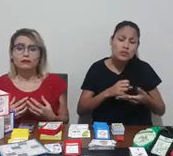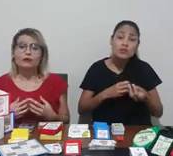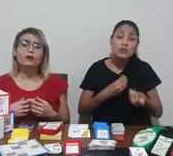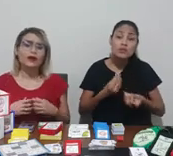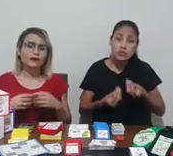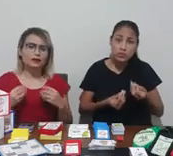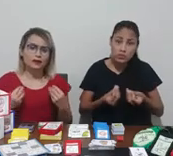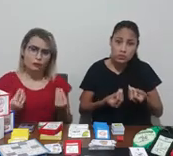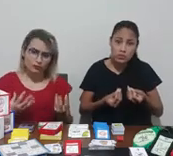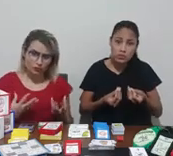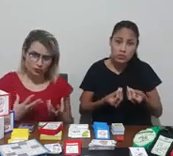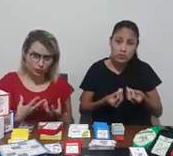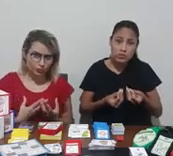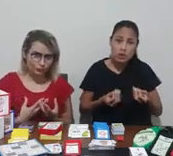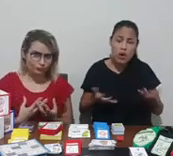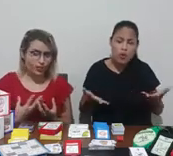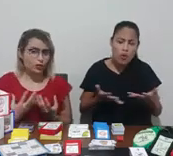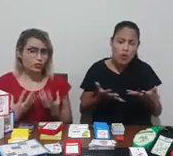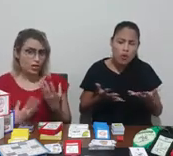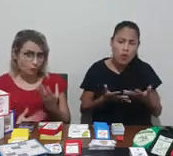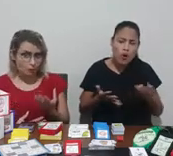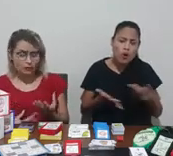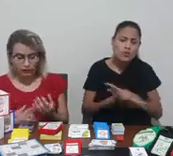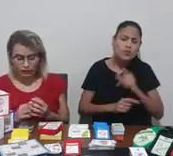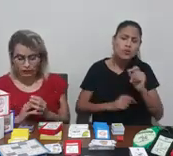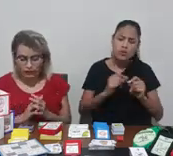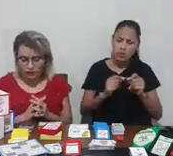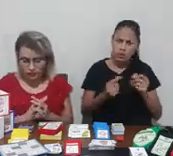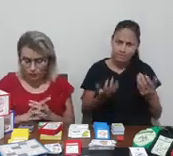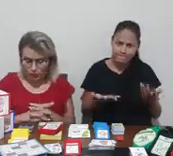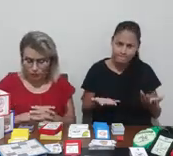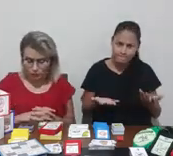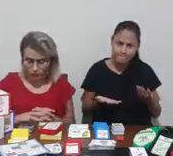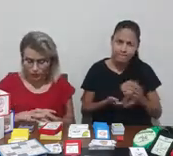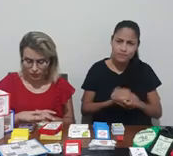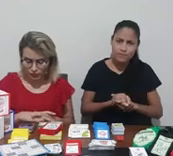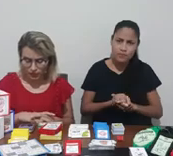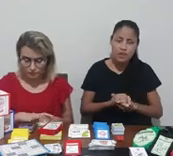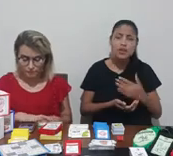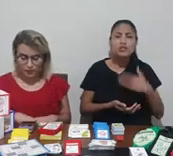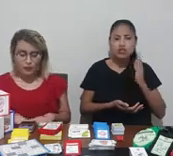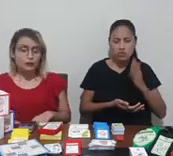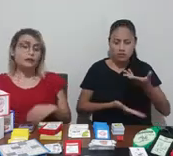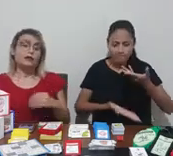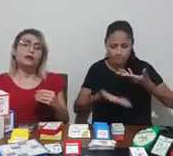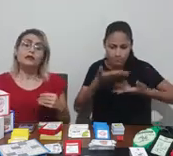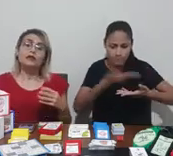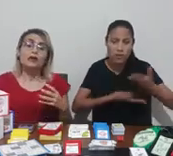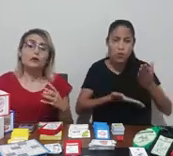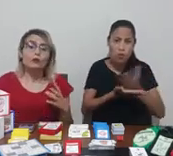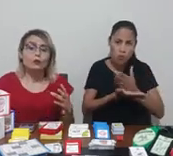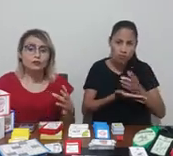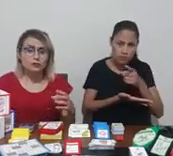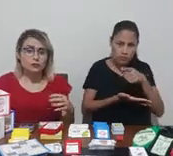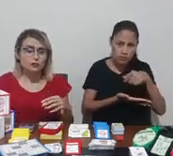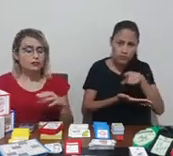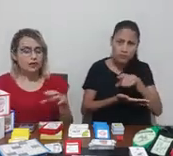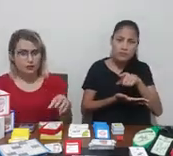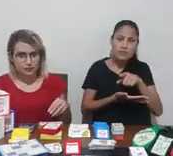Atualmente, o que é que tem acontecido? Eu já compartilhei com vocês, com algum de vocês, que em